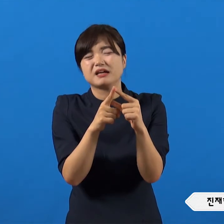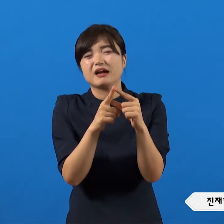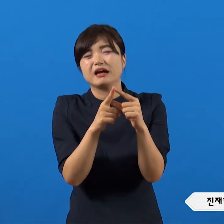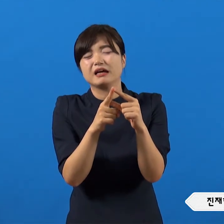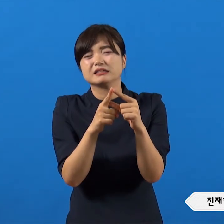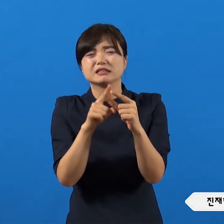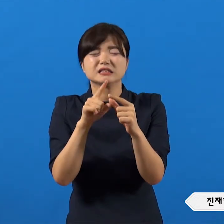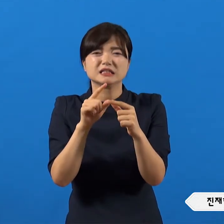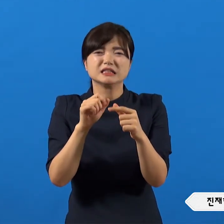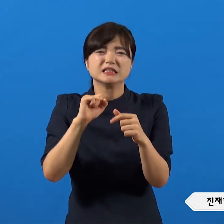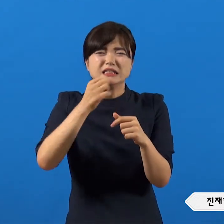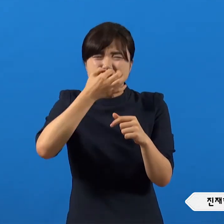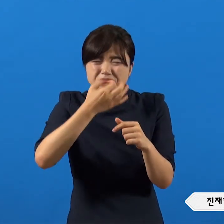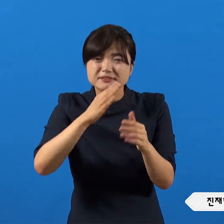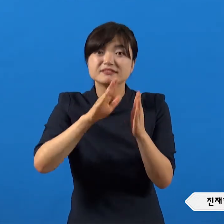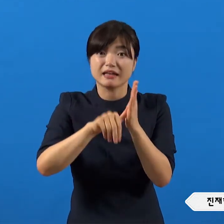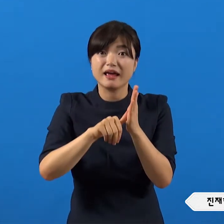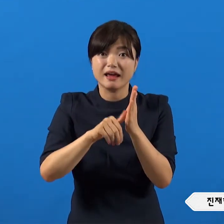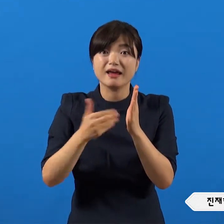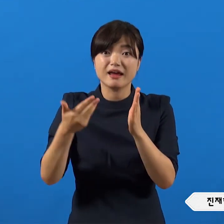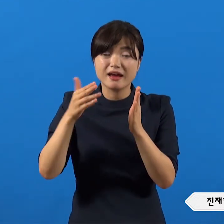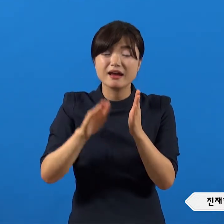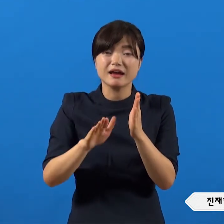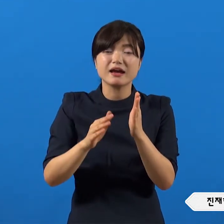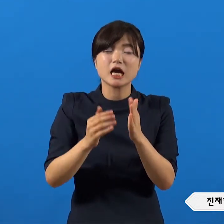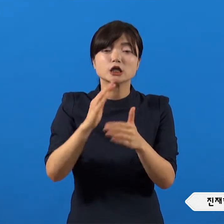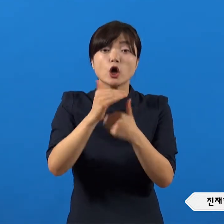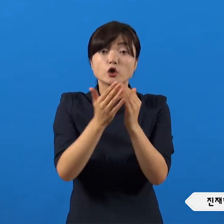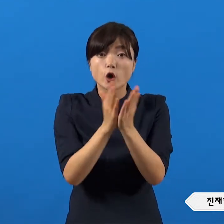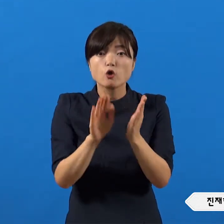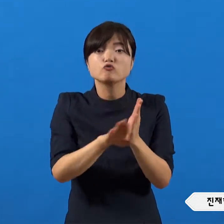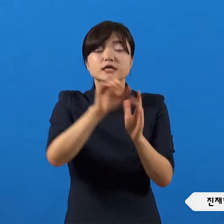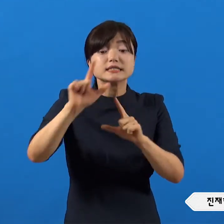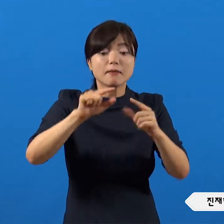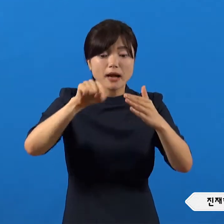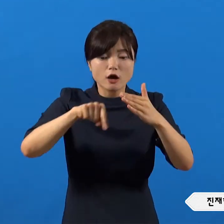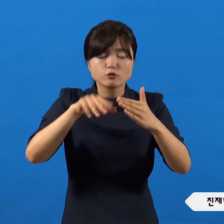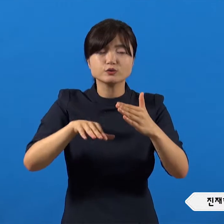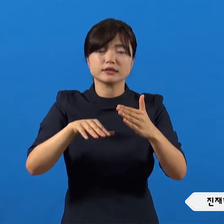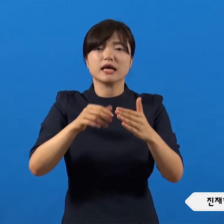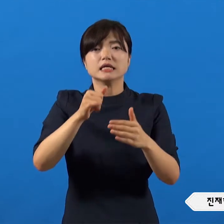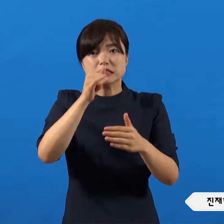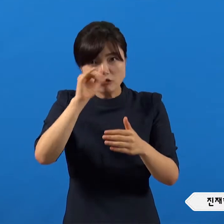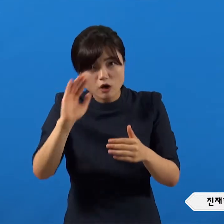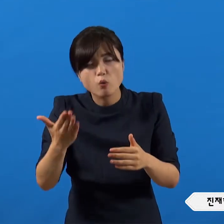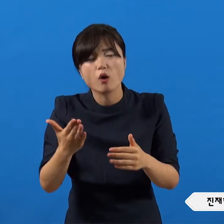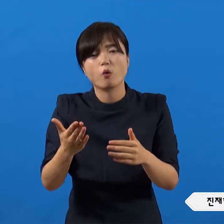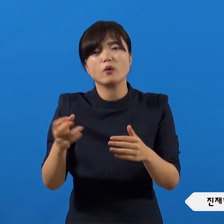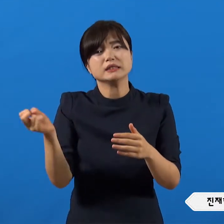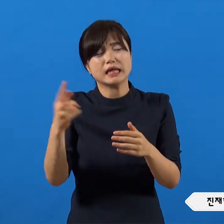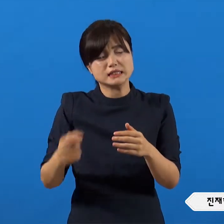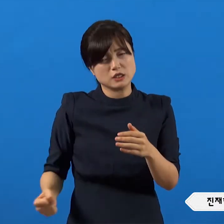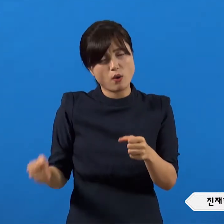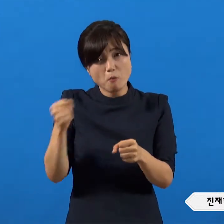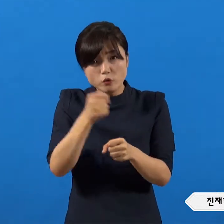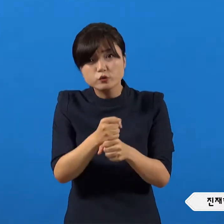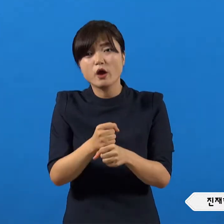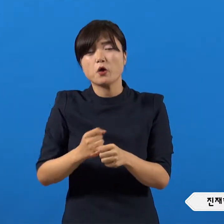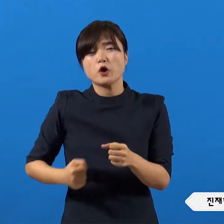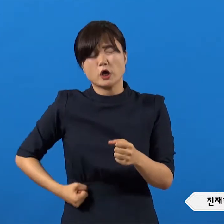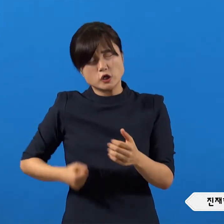어려운 시대에 성경은 우리 삶 가운데 회복되어져야 되고 다시 결심되어져야